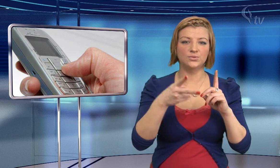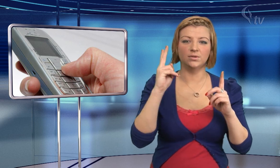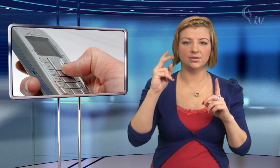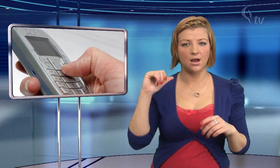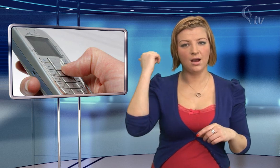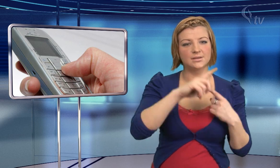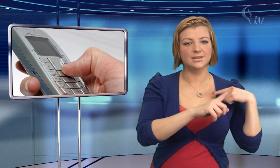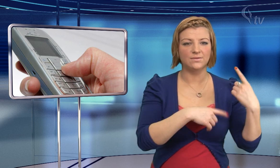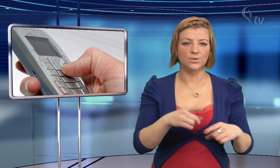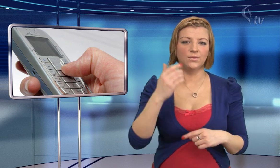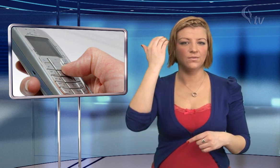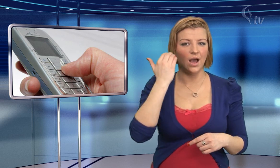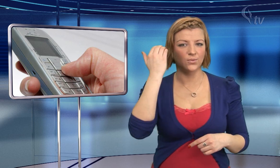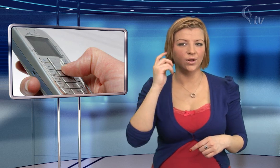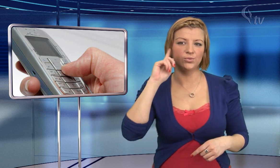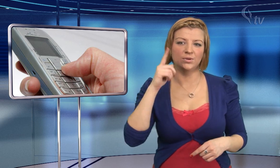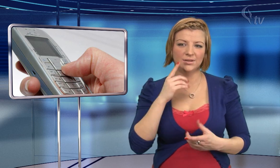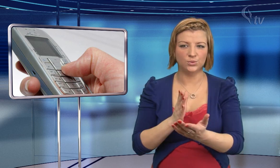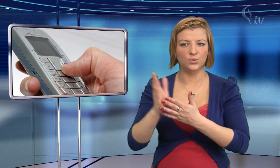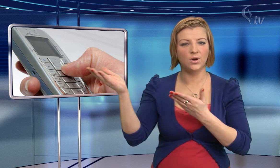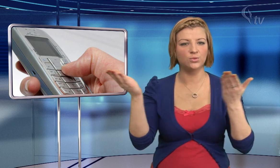Häirekeskus käivitab 2012. aastal